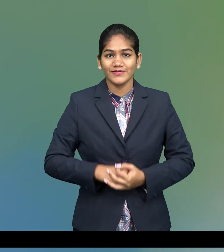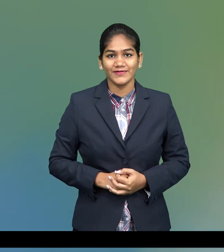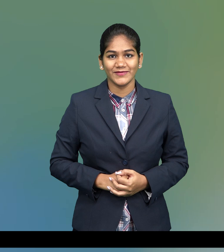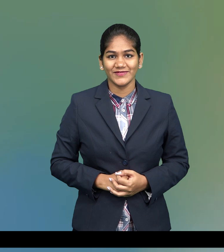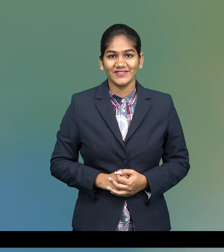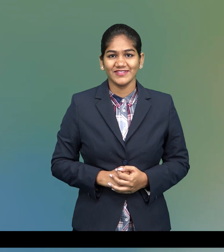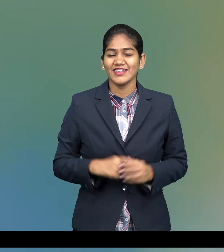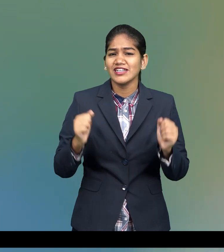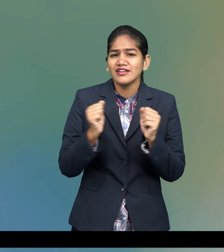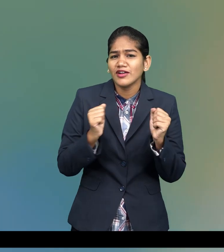ಚಳಿ,